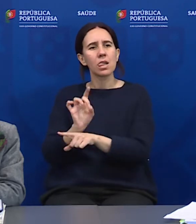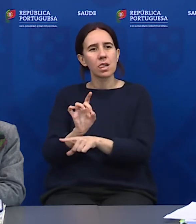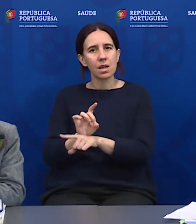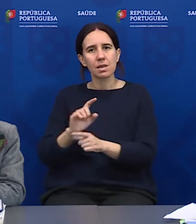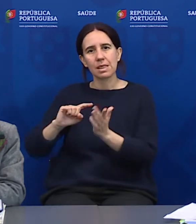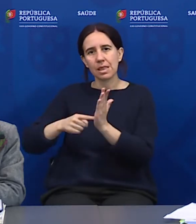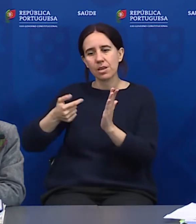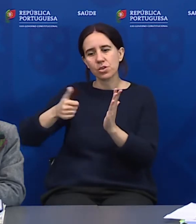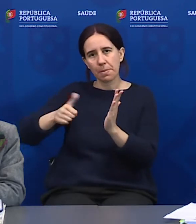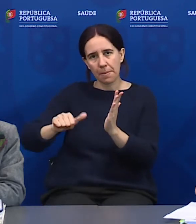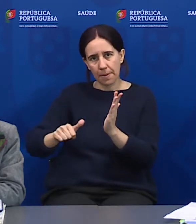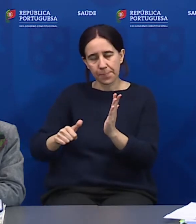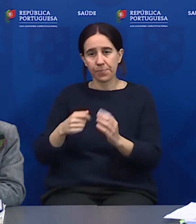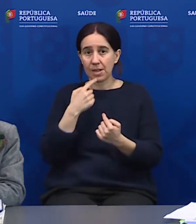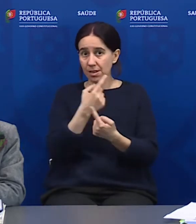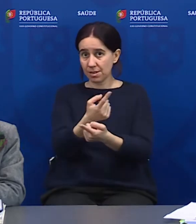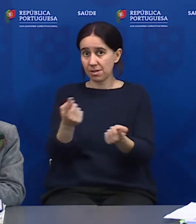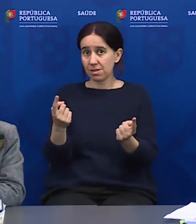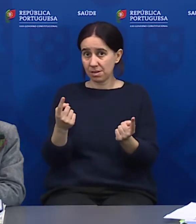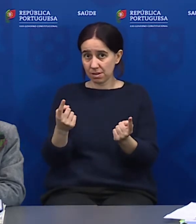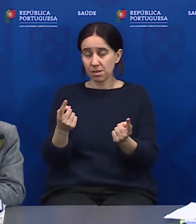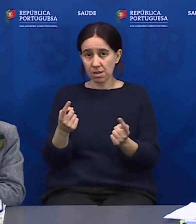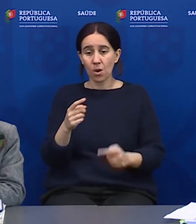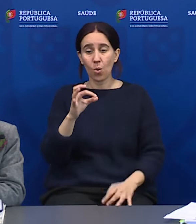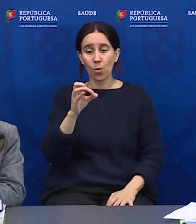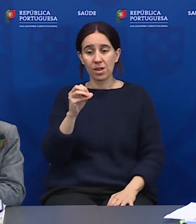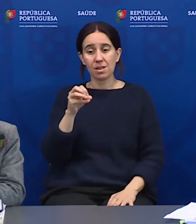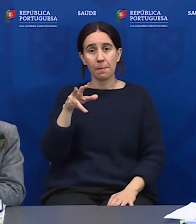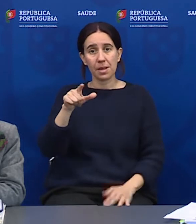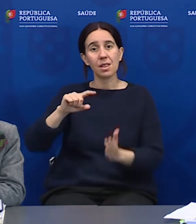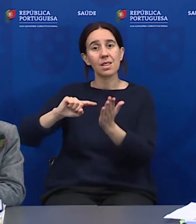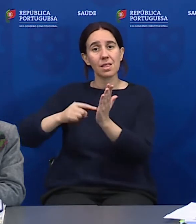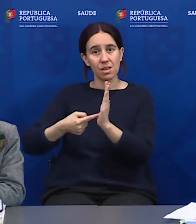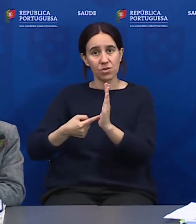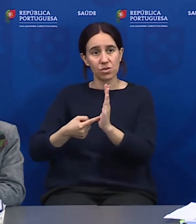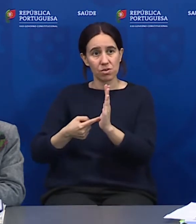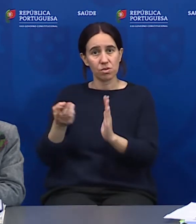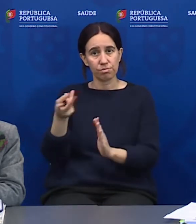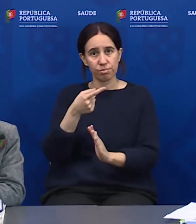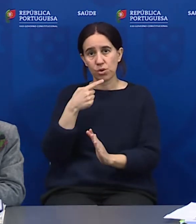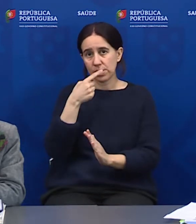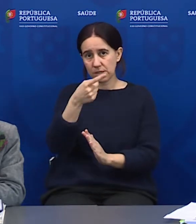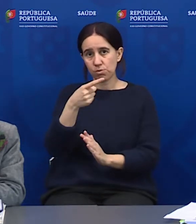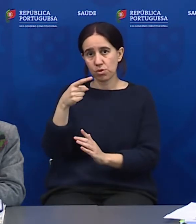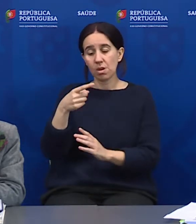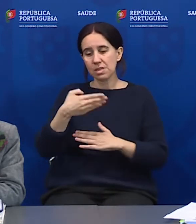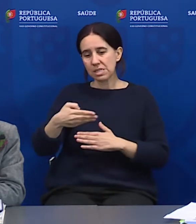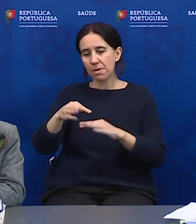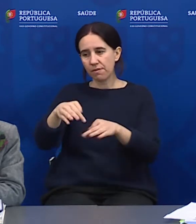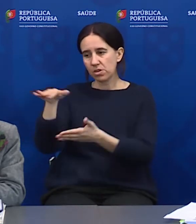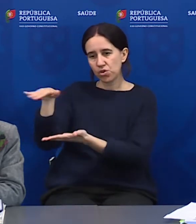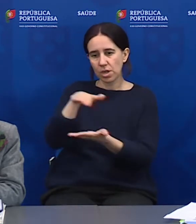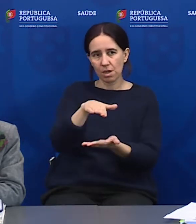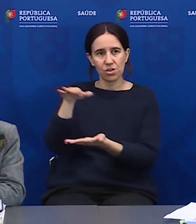aos testes, dizer-lhe que os 80 mil testes que dissemos que chegariam até ao final da semana ainda